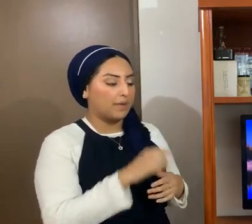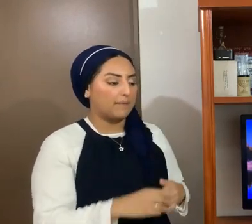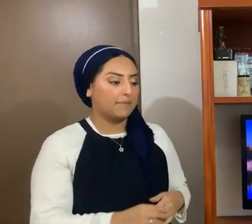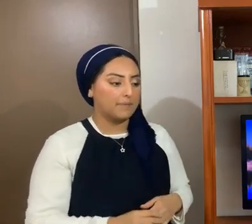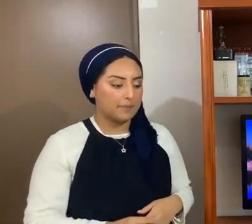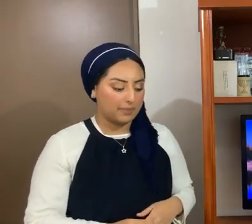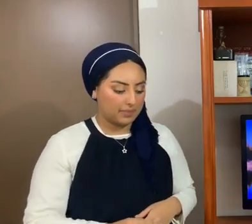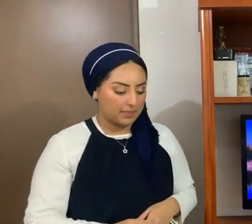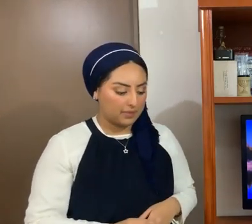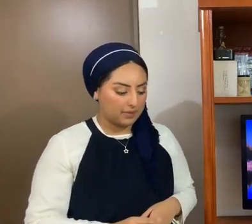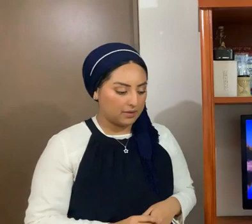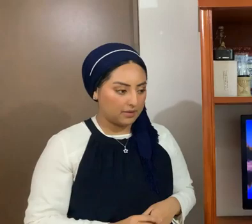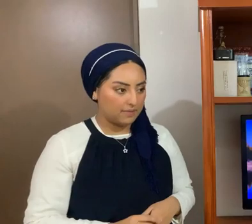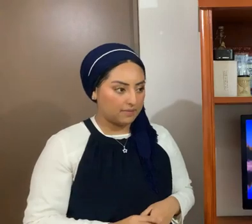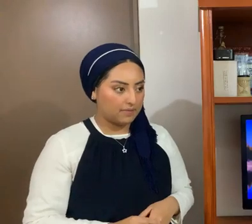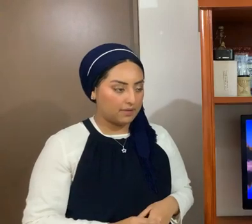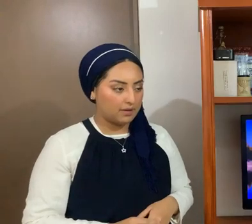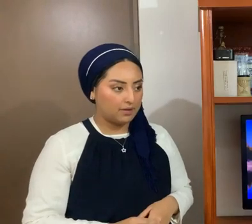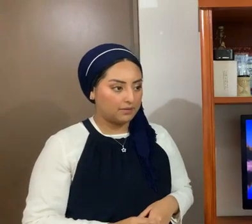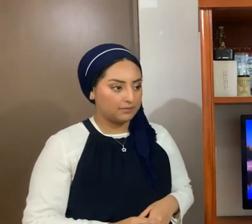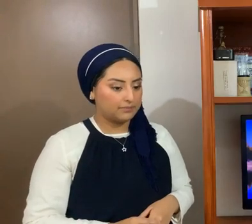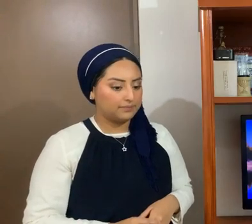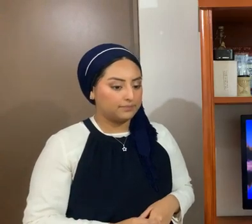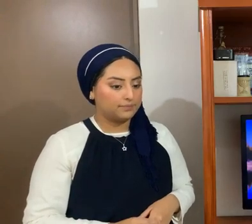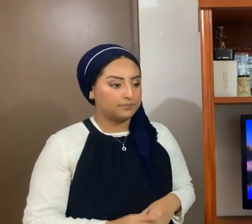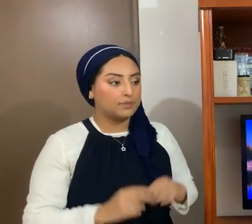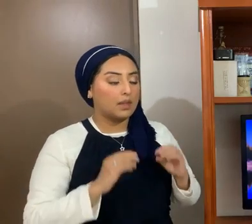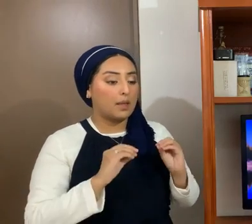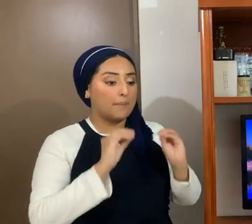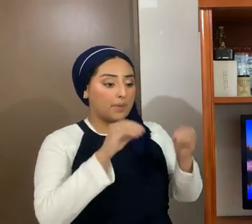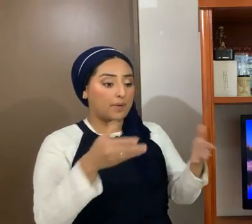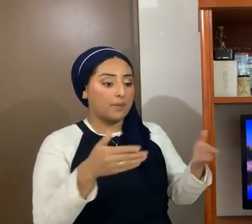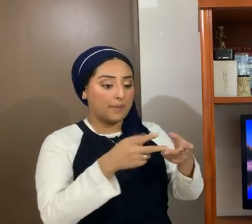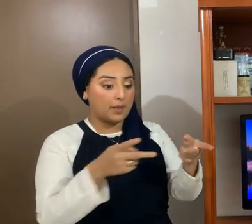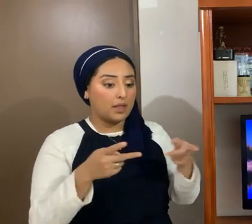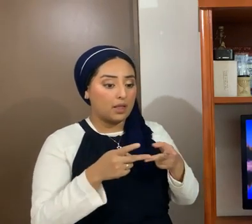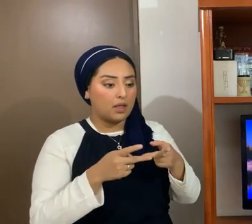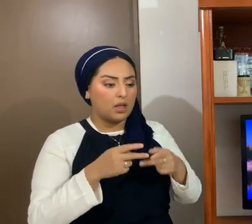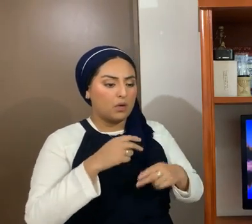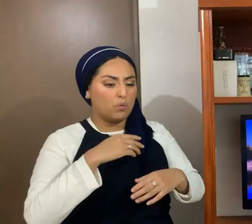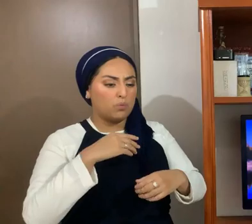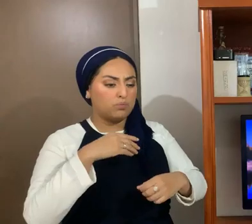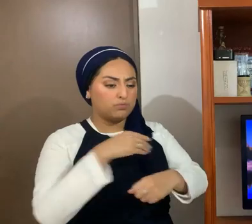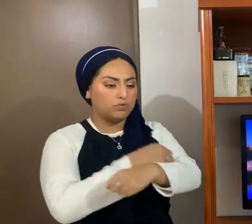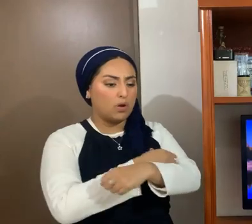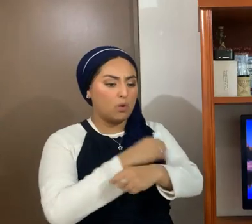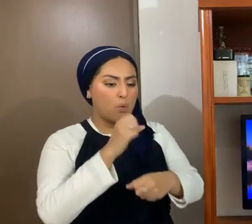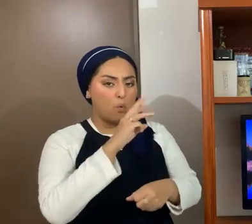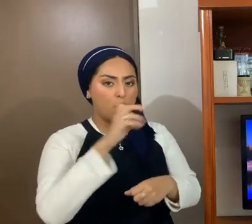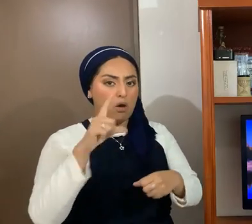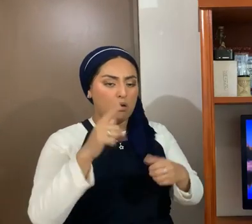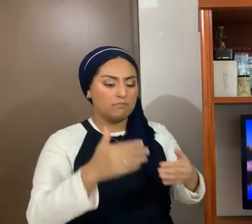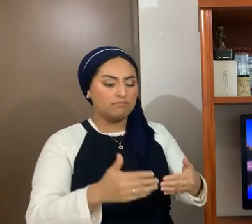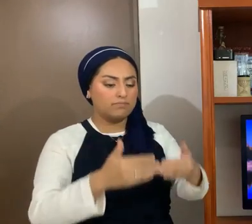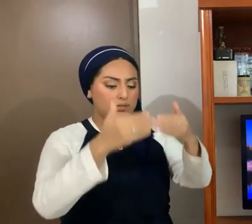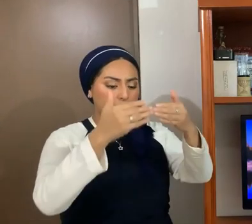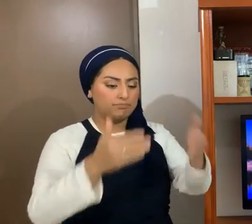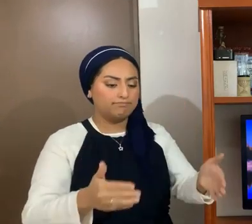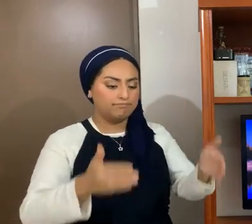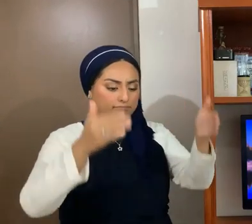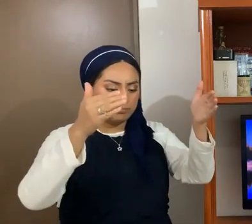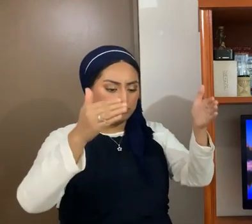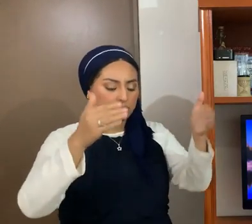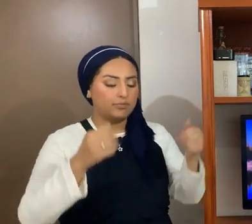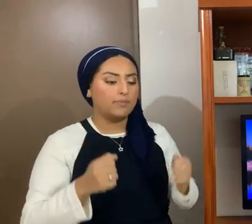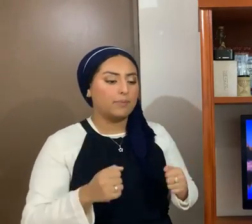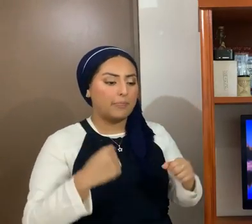Jeremías 15, en el verso 20, dice: y te pondré en este pueblo por muro fortificado de bronce. Nuevamente le está hablando al profeta